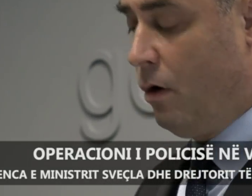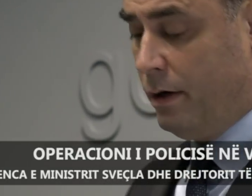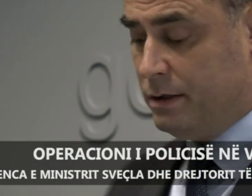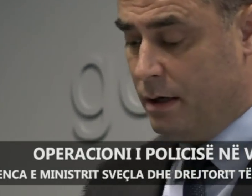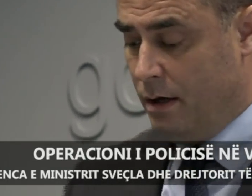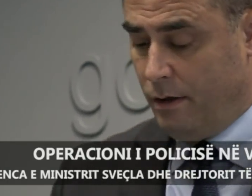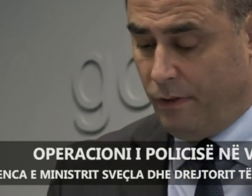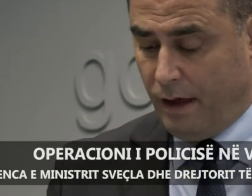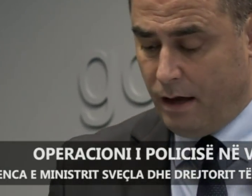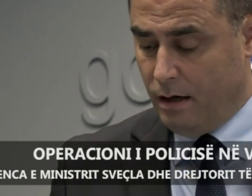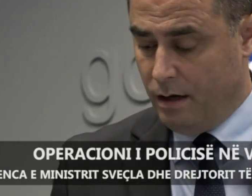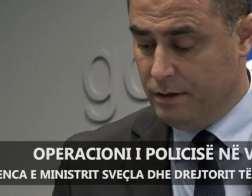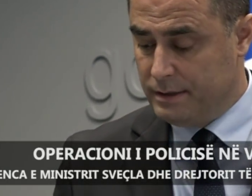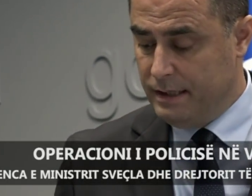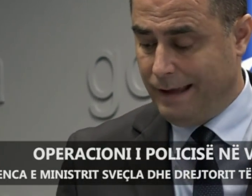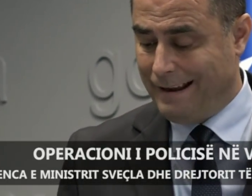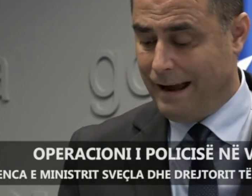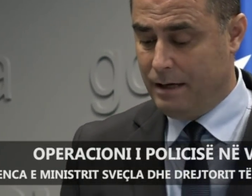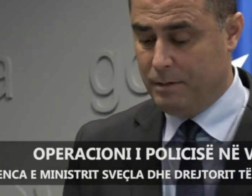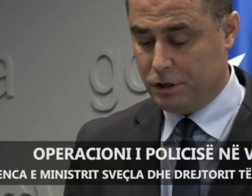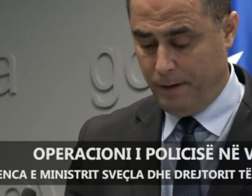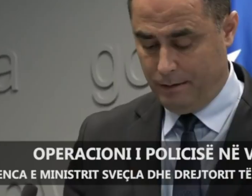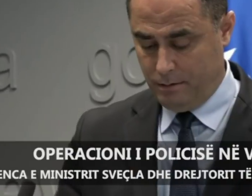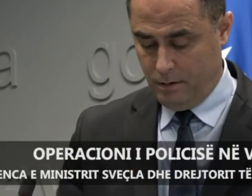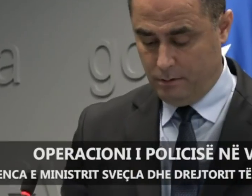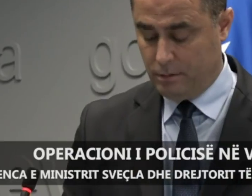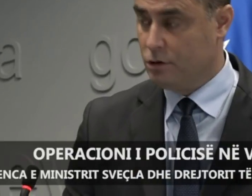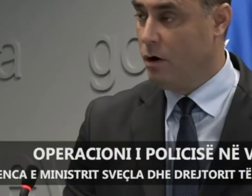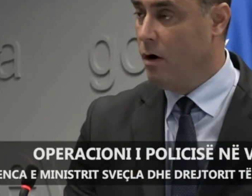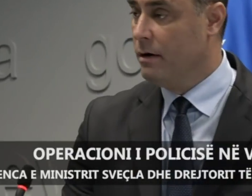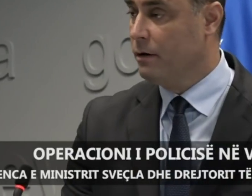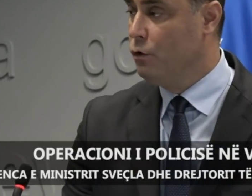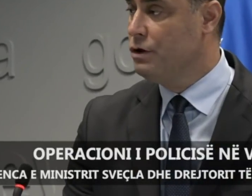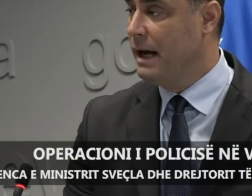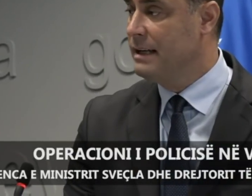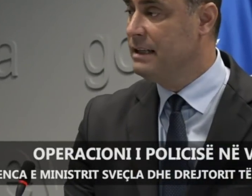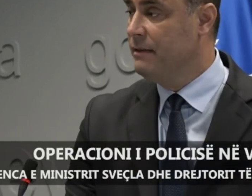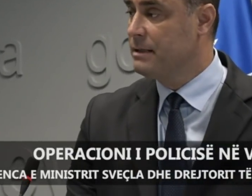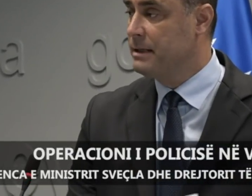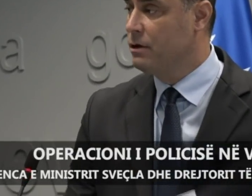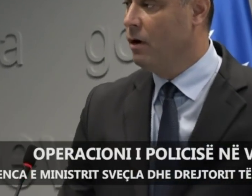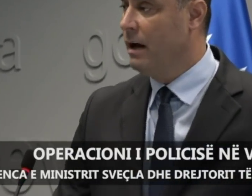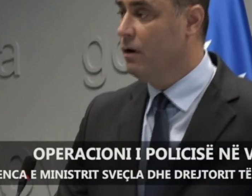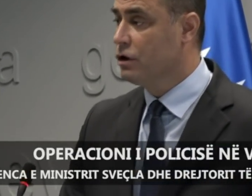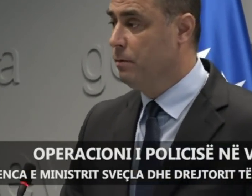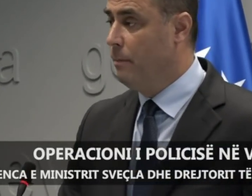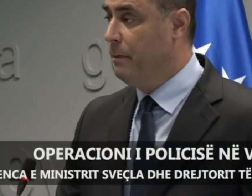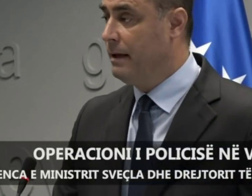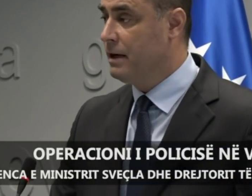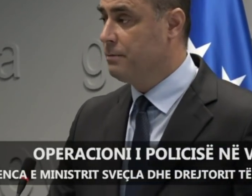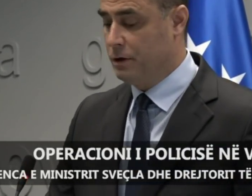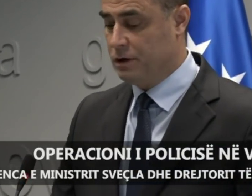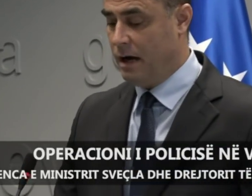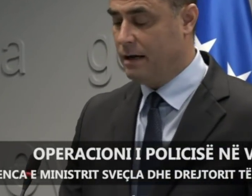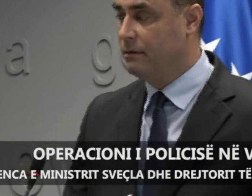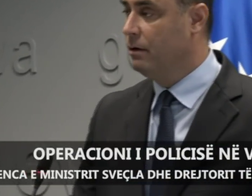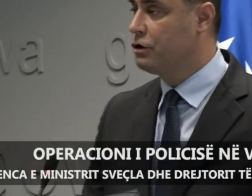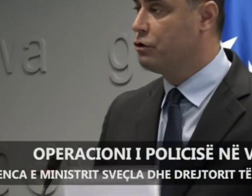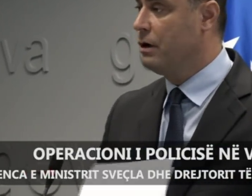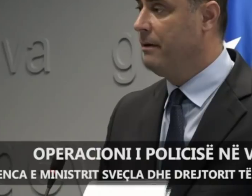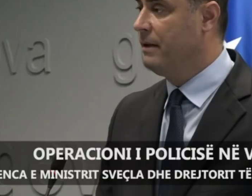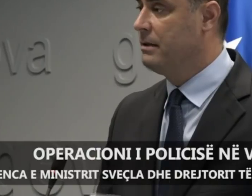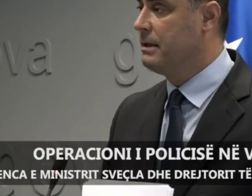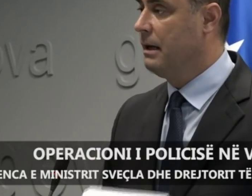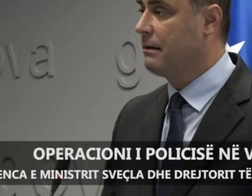pjestarët e doganës dhe njësit e reagimit shpejt. Ndërso, kyqja e njësive speciale është bo pikresht për shkak